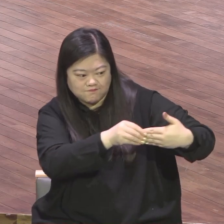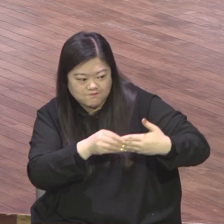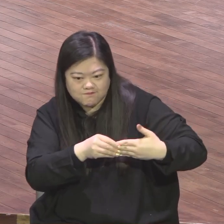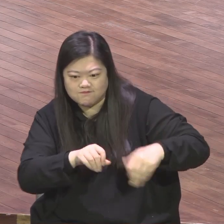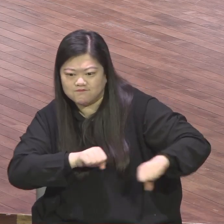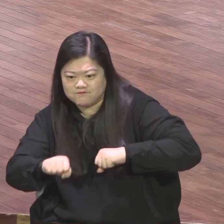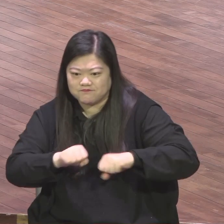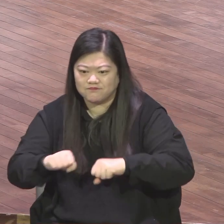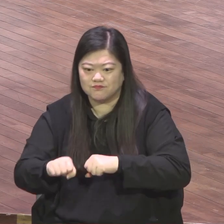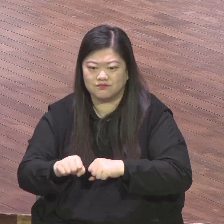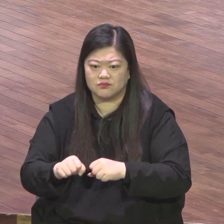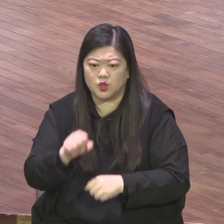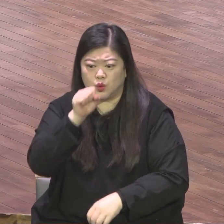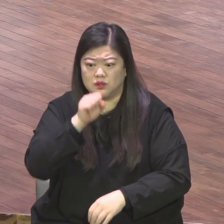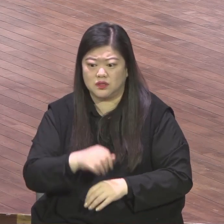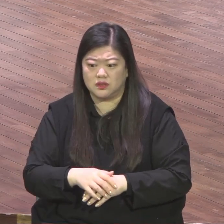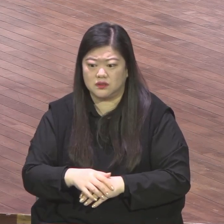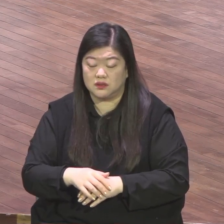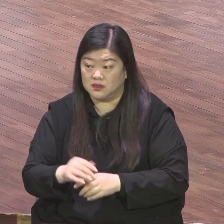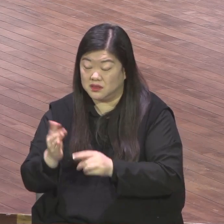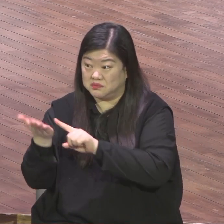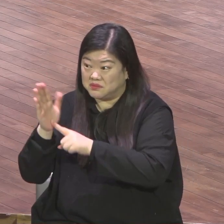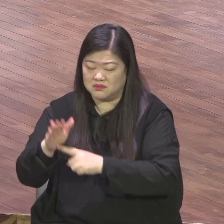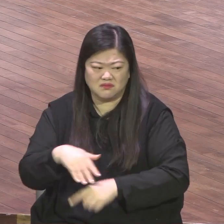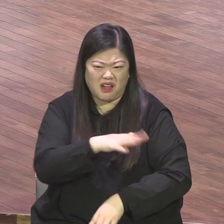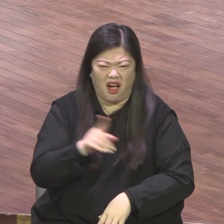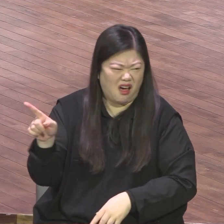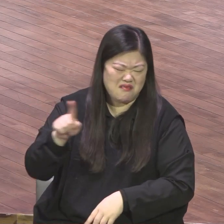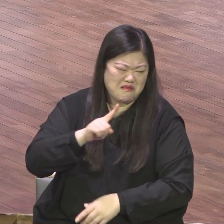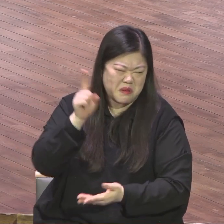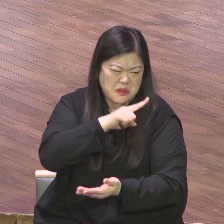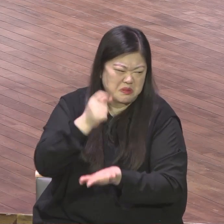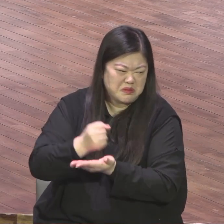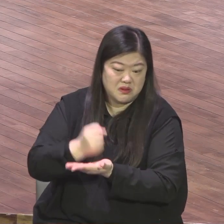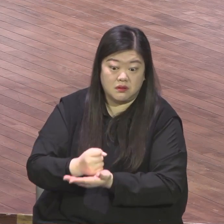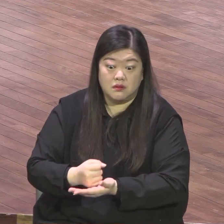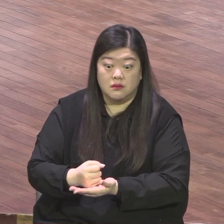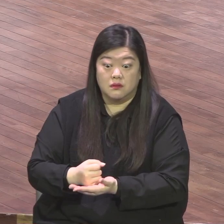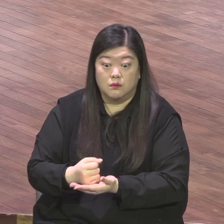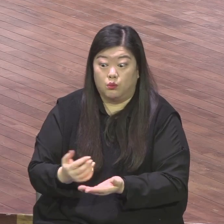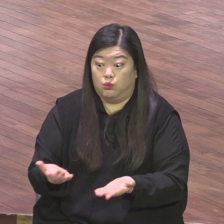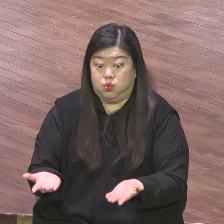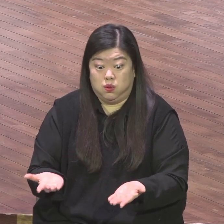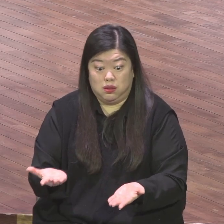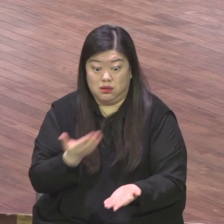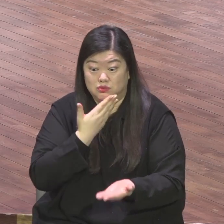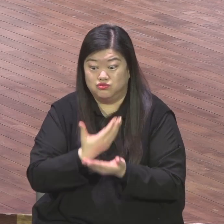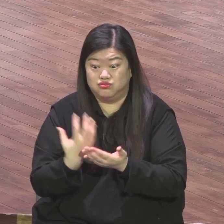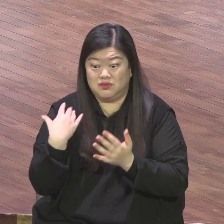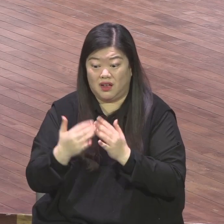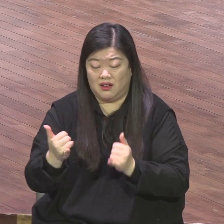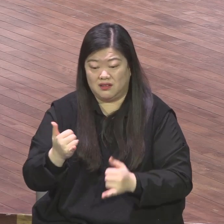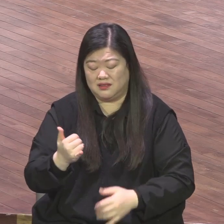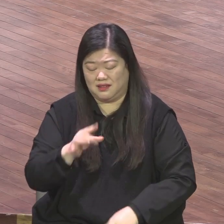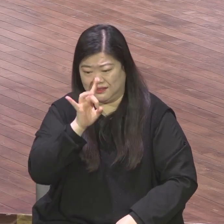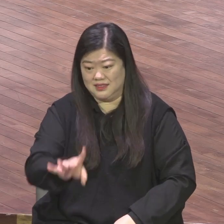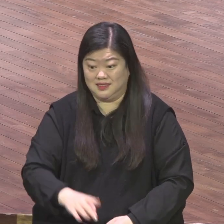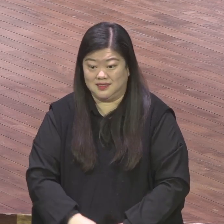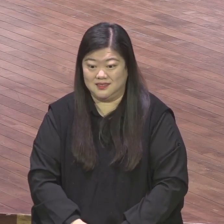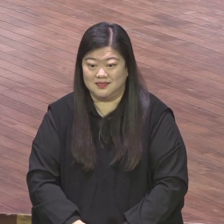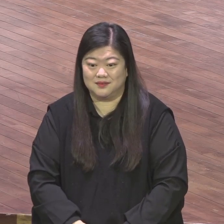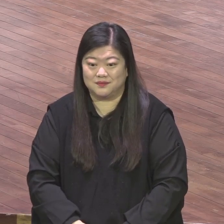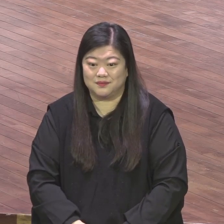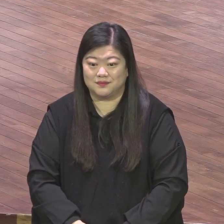비판꾼 아니고 주도적 역할, 아멘. 주도적으로 이끌어가는 게 중직자예요. 주도적으로